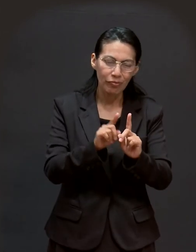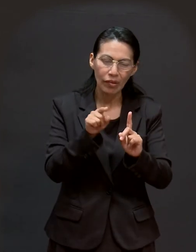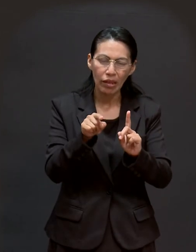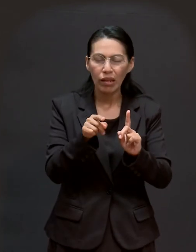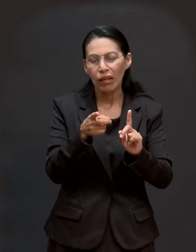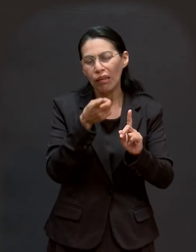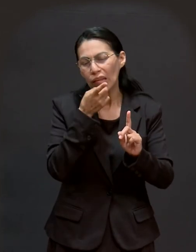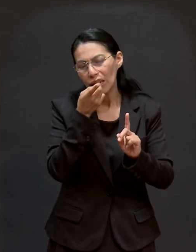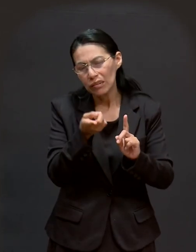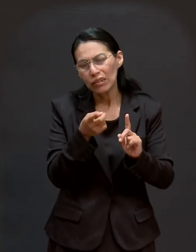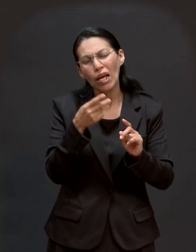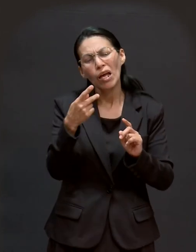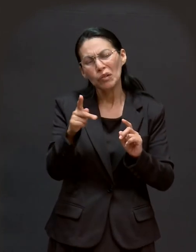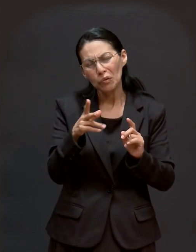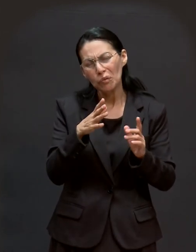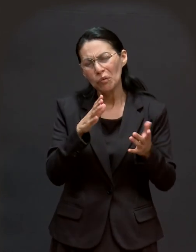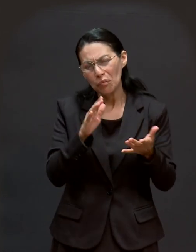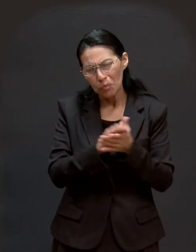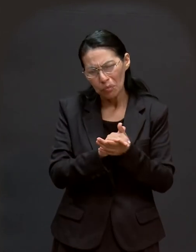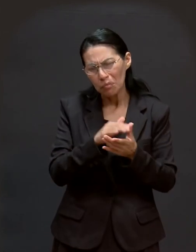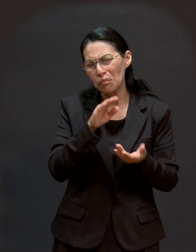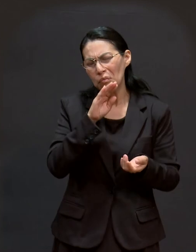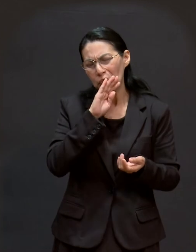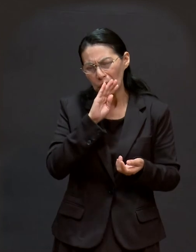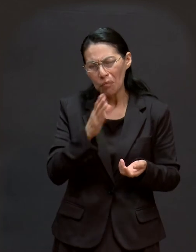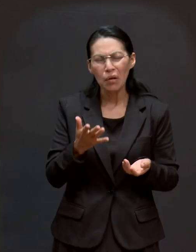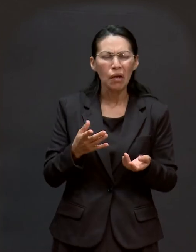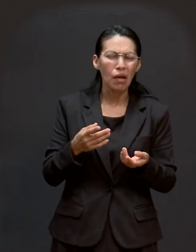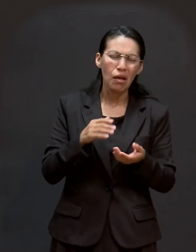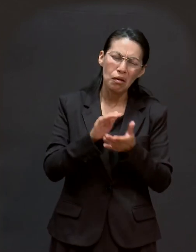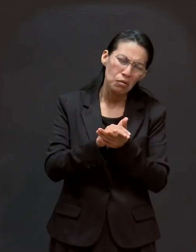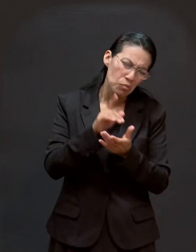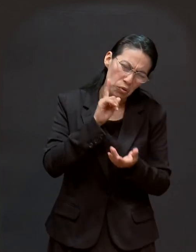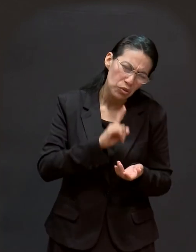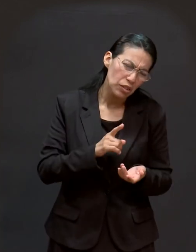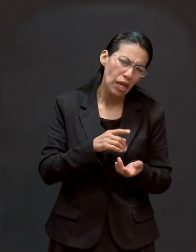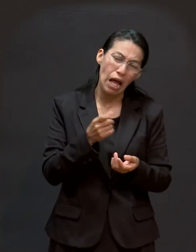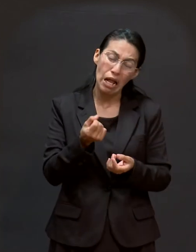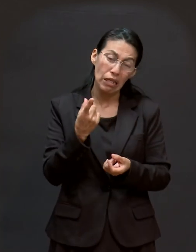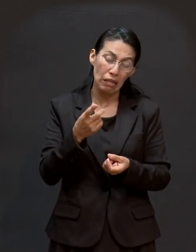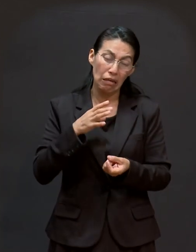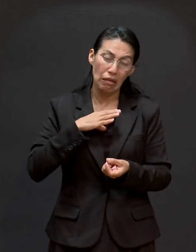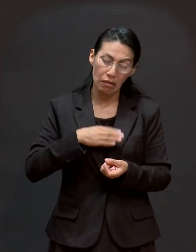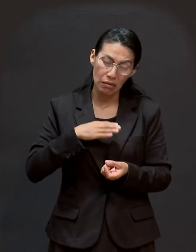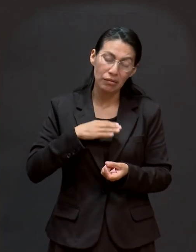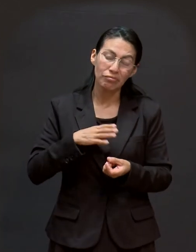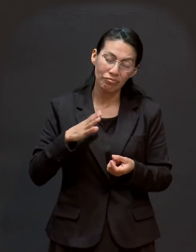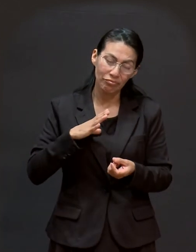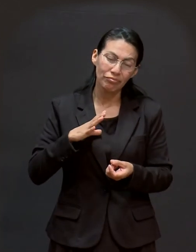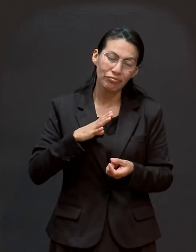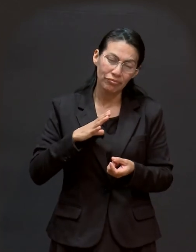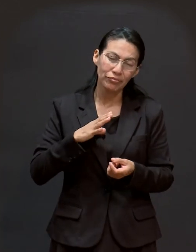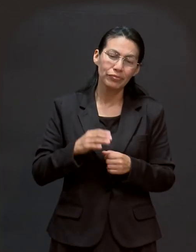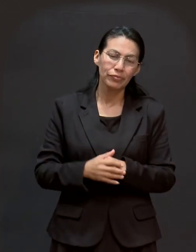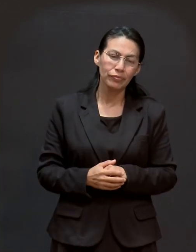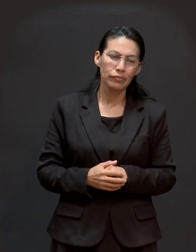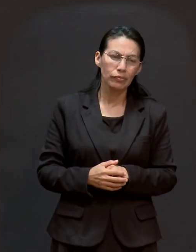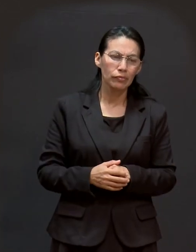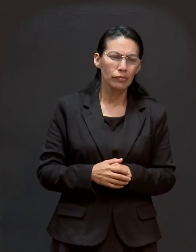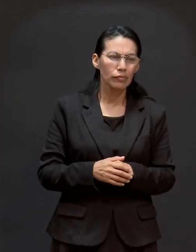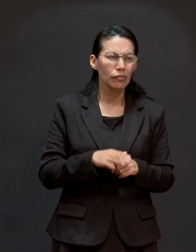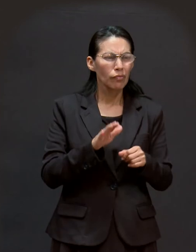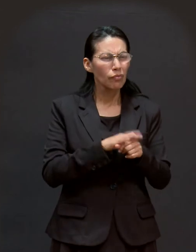doctor estaba diciendo a la familia su mamá su esposo su esposa tiene cáncer